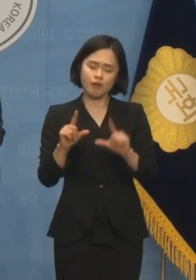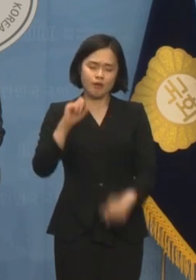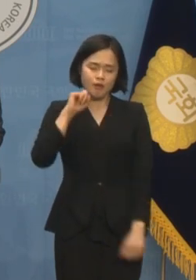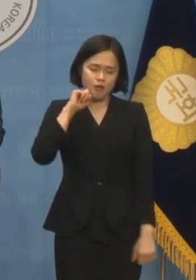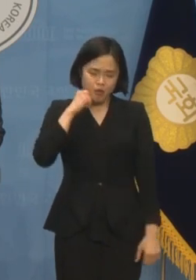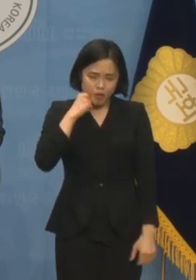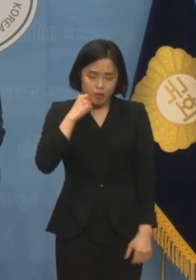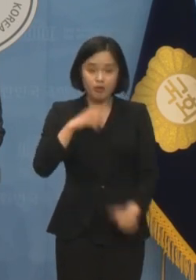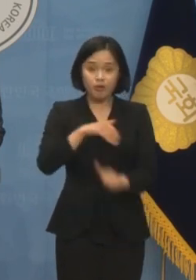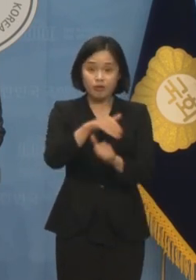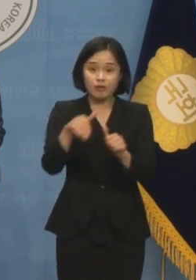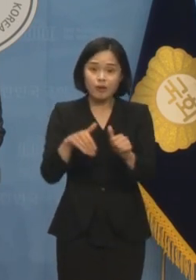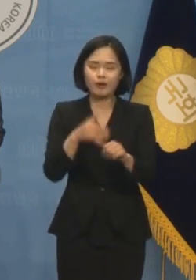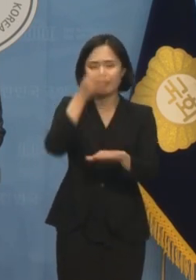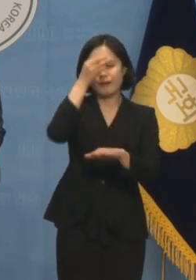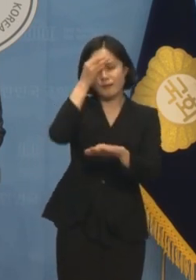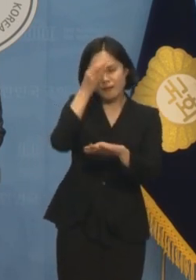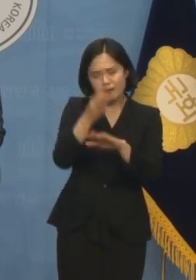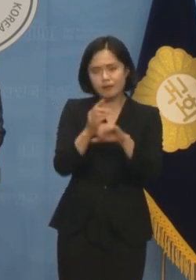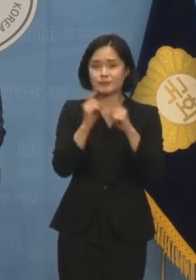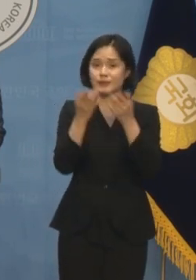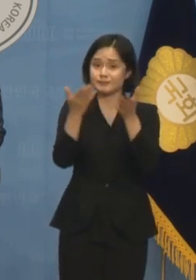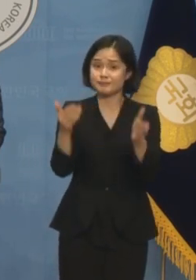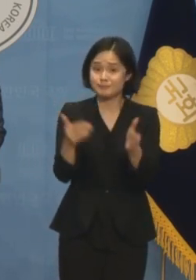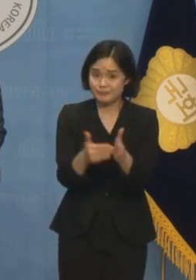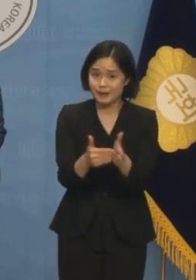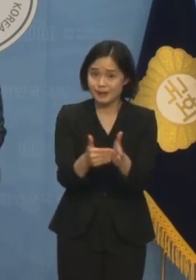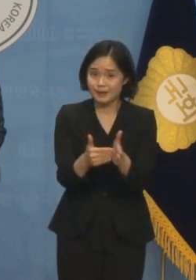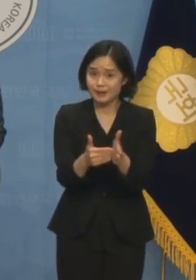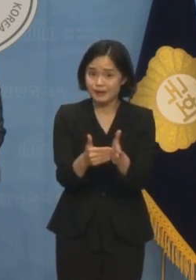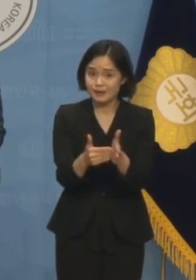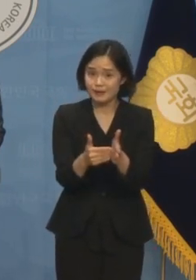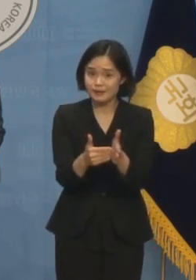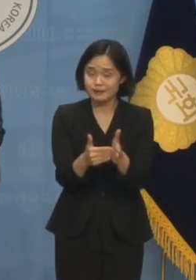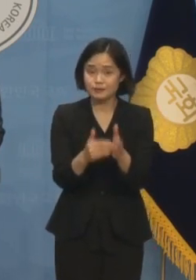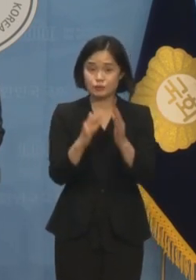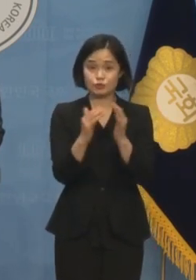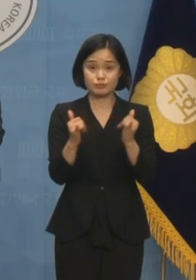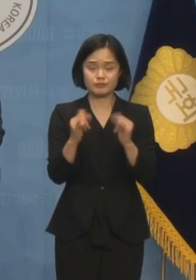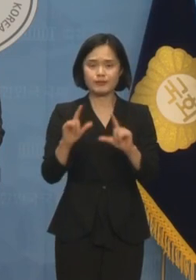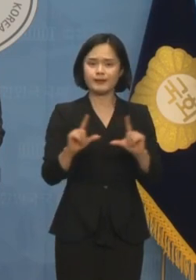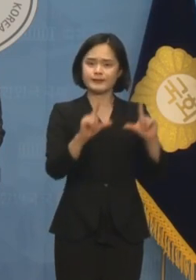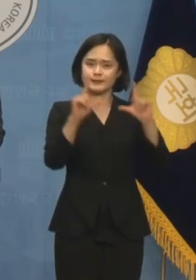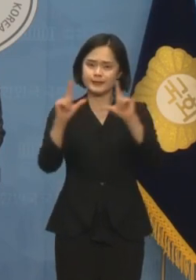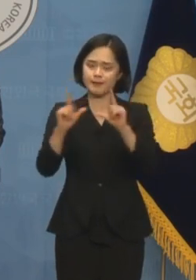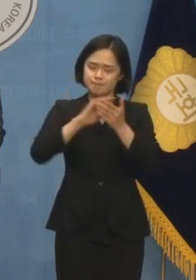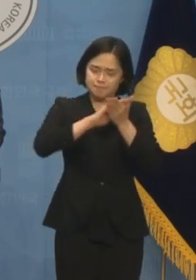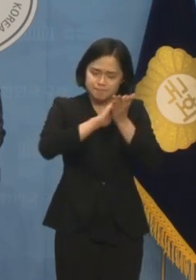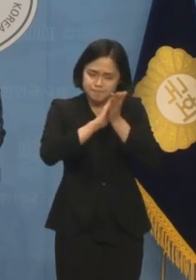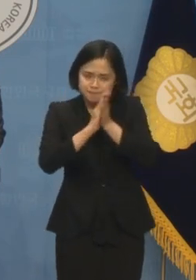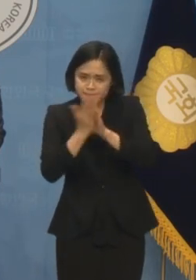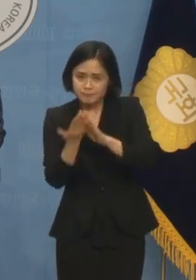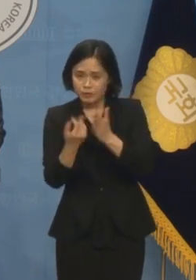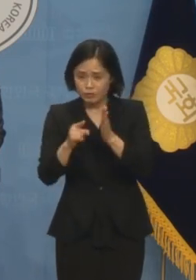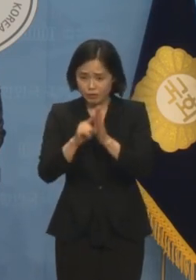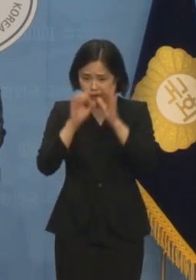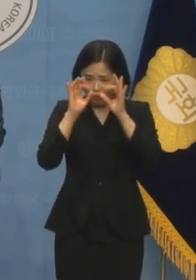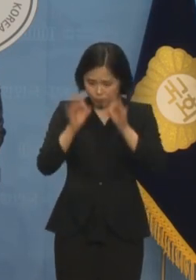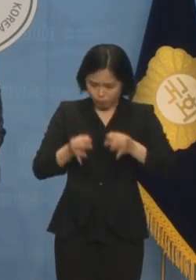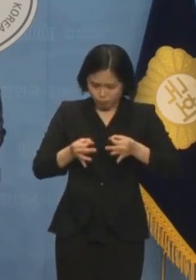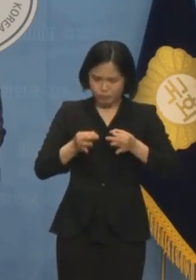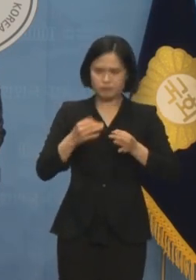마음을 직접 전하는 것을 시작으로 국민의 삶을 바꾸는 데 부족한 점이 있었다는